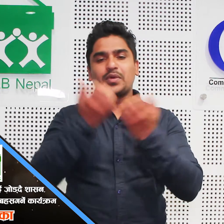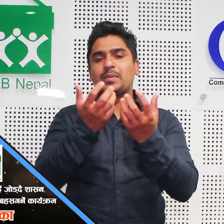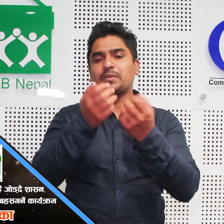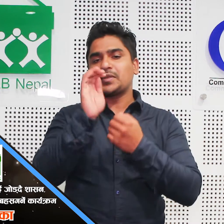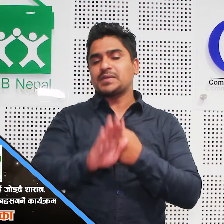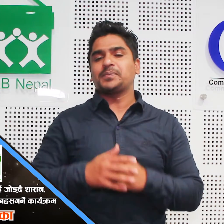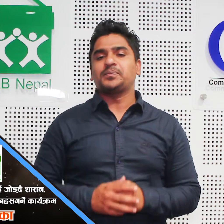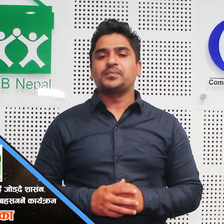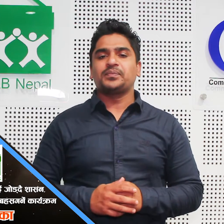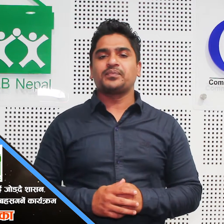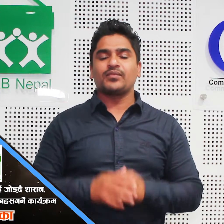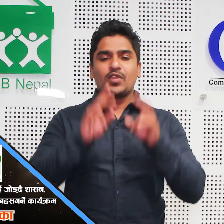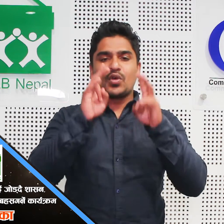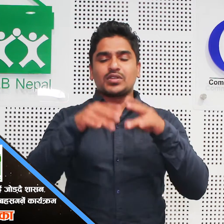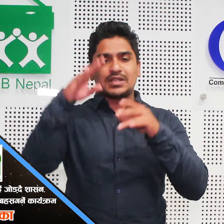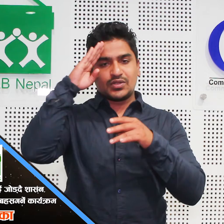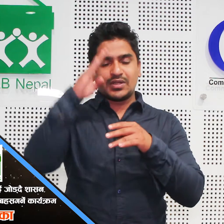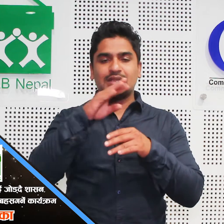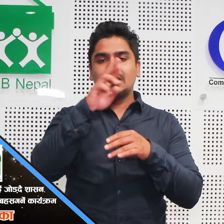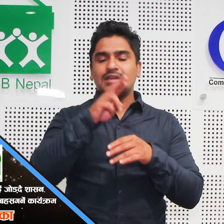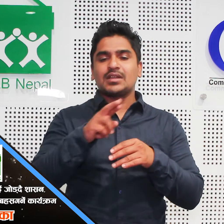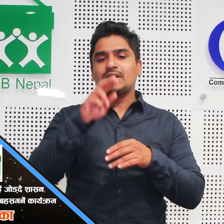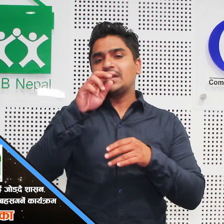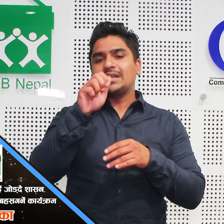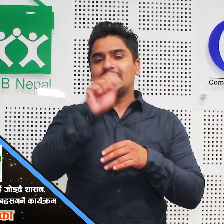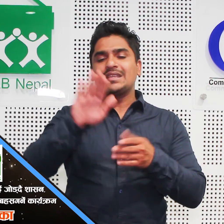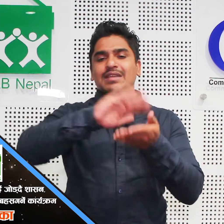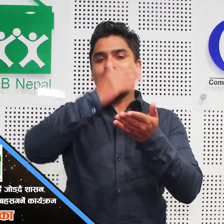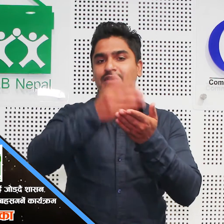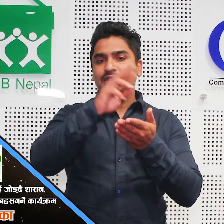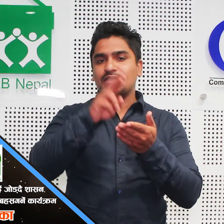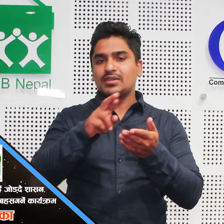सक्नेछन्। अस्ट्रेलिया सरकार तथा दि एसिया फाउन्डेसन र अकोराब।